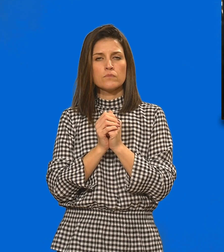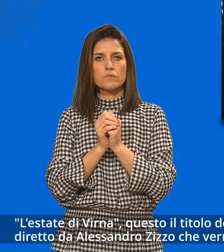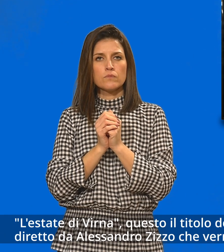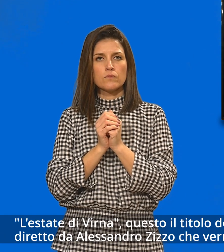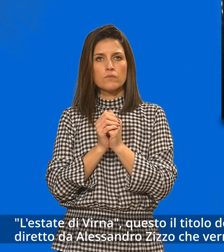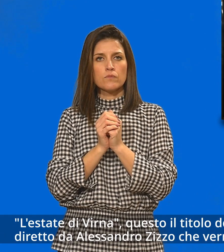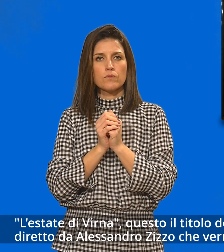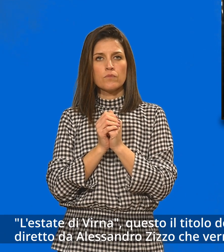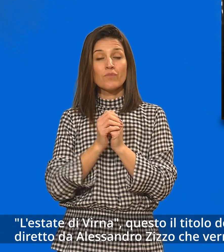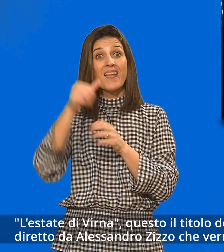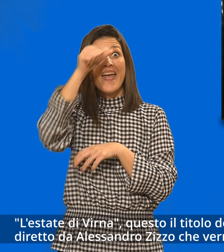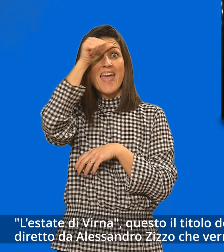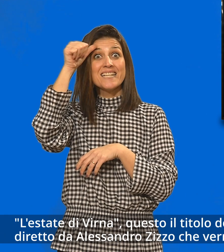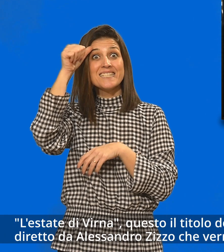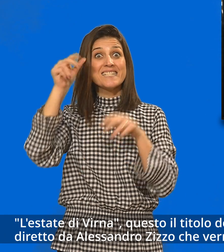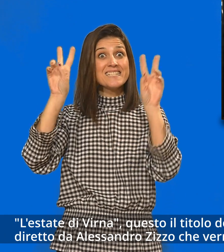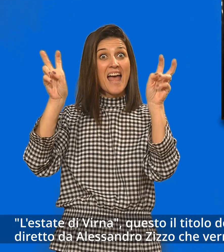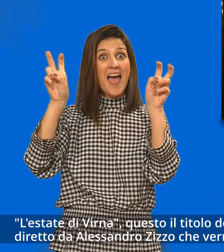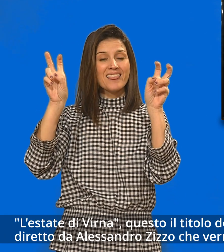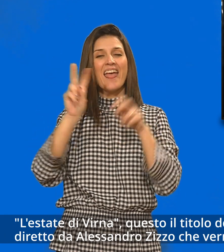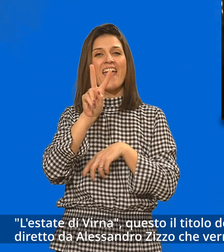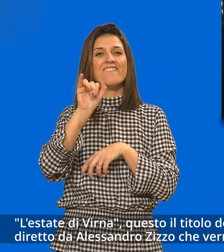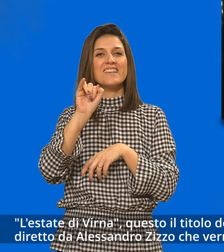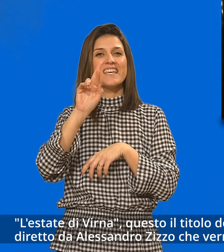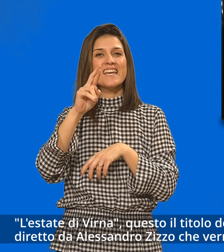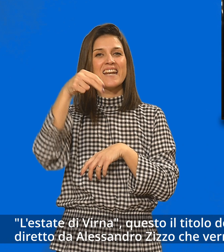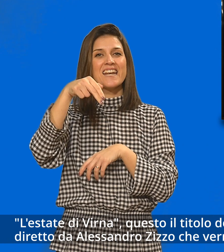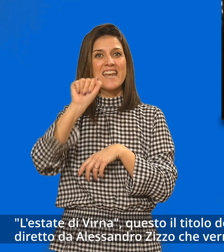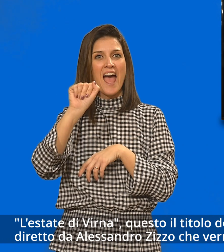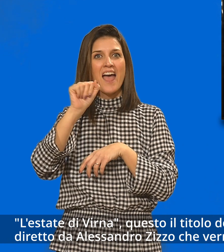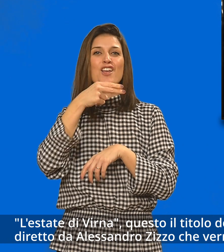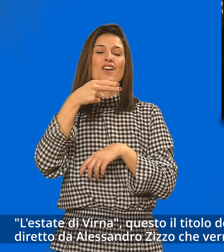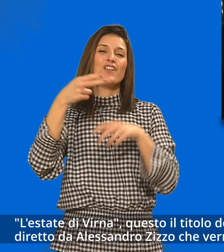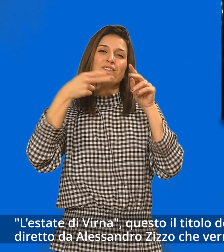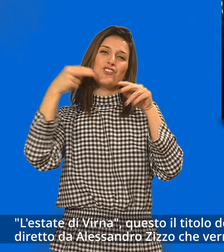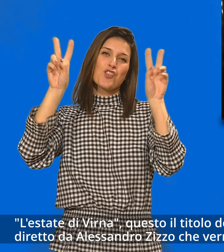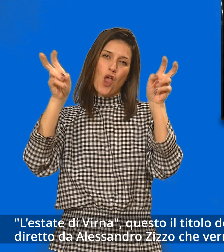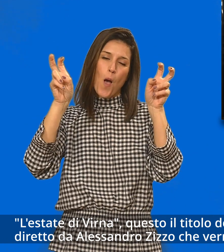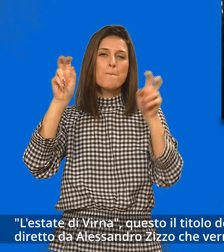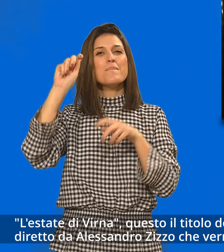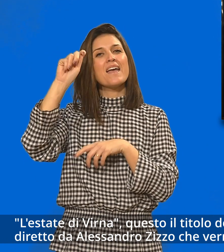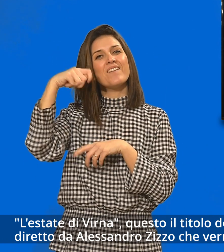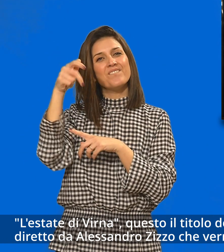l'estate di mirna questo il titolo del cortometraggio scritto e diretto da alessandro